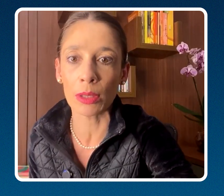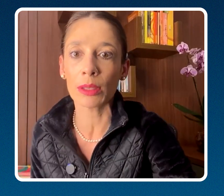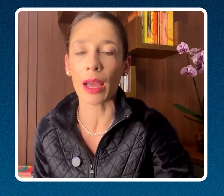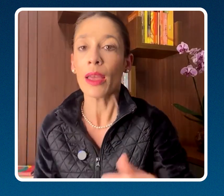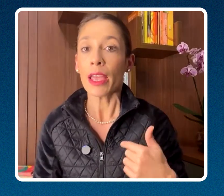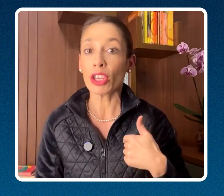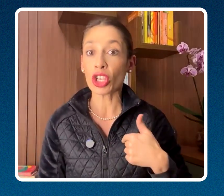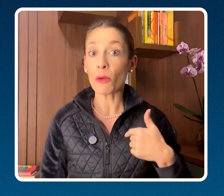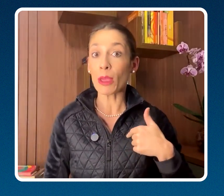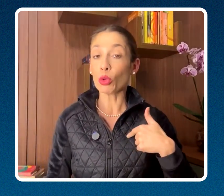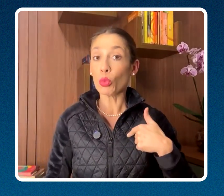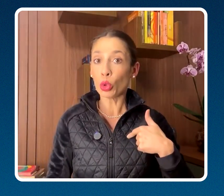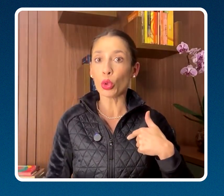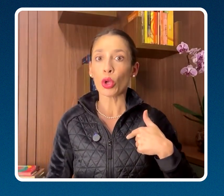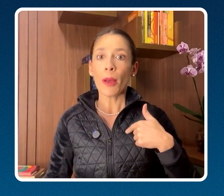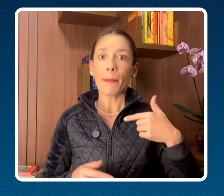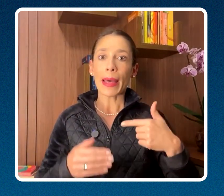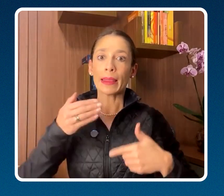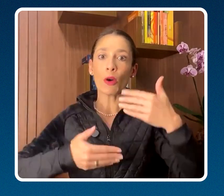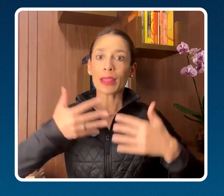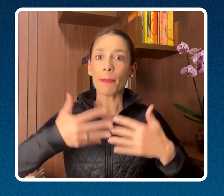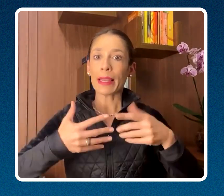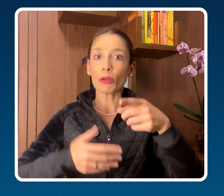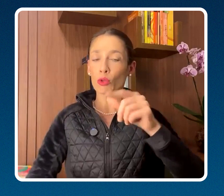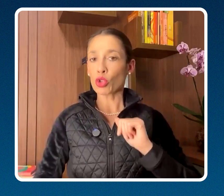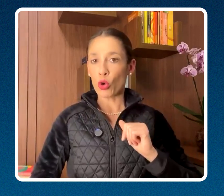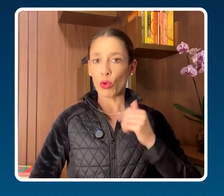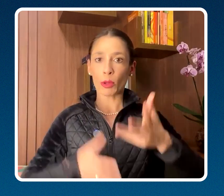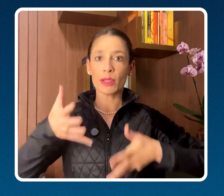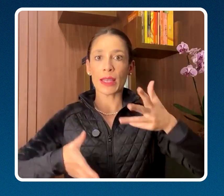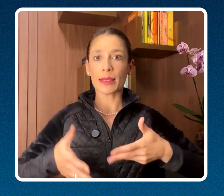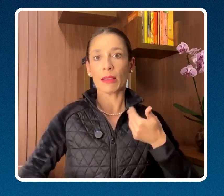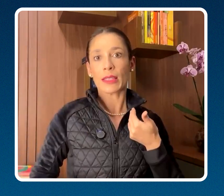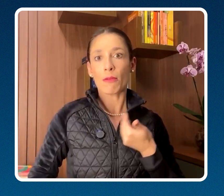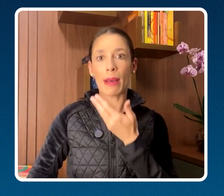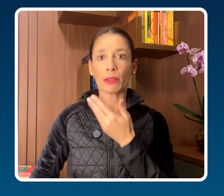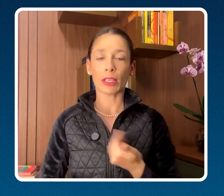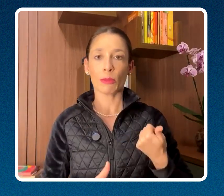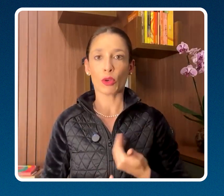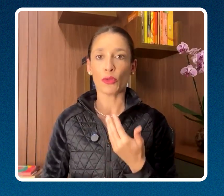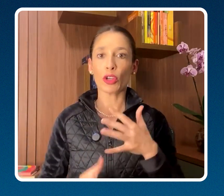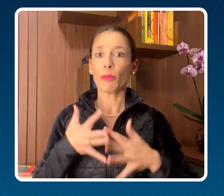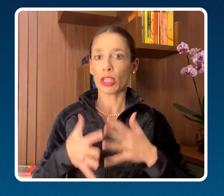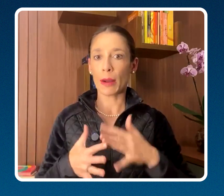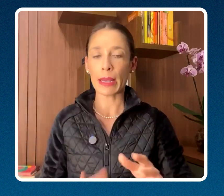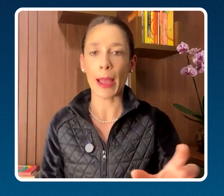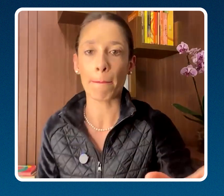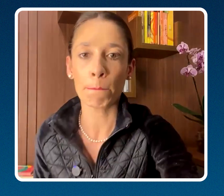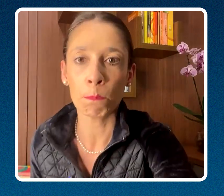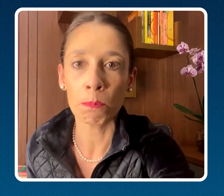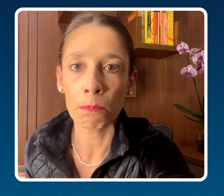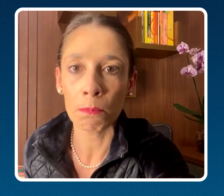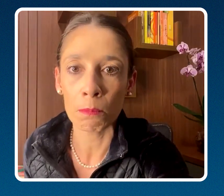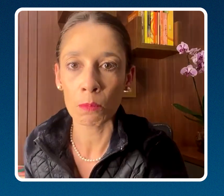ajuda, tá? Eu deixei o meu no mudo para não atrapalhar o teu som. Como eu tô sinalizando, às vezes eu bato aqui no microfone e pode atrapalhar.